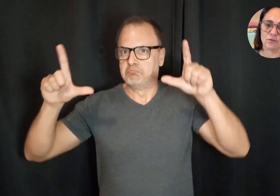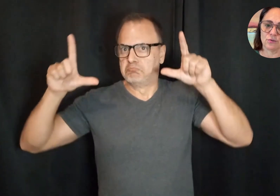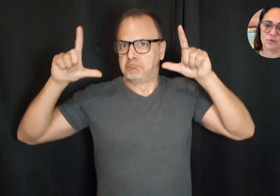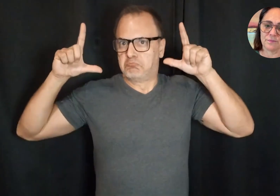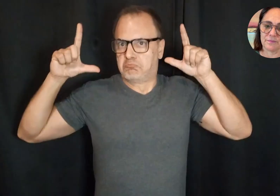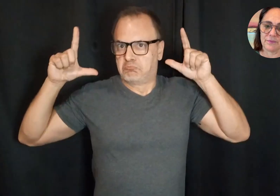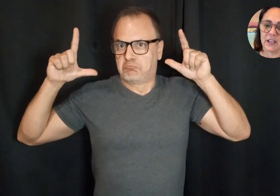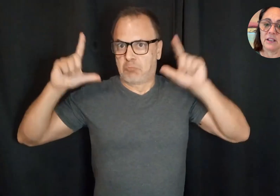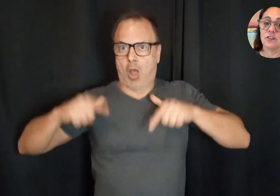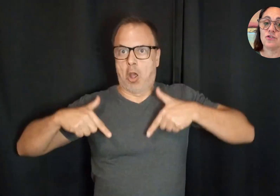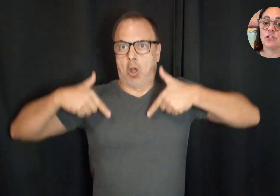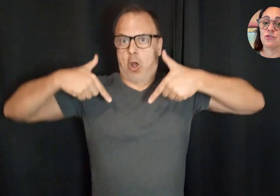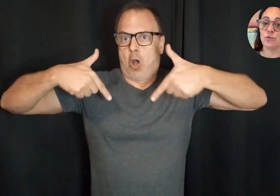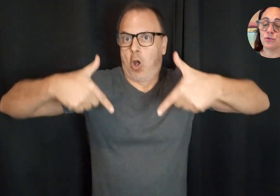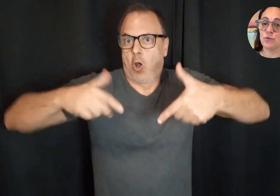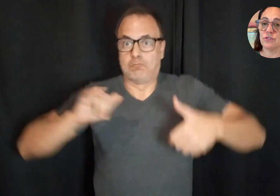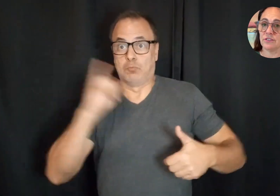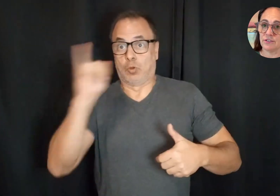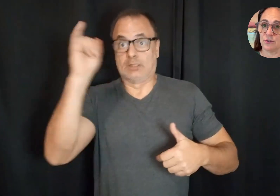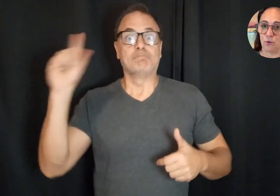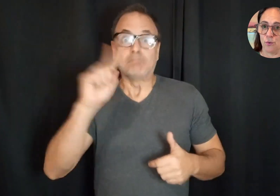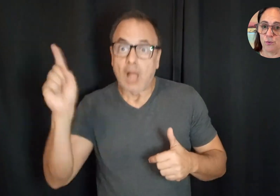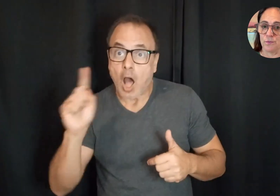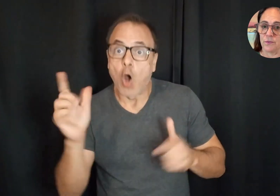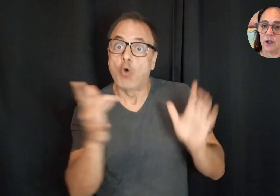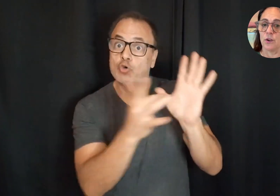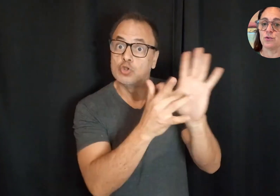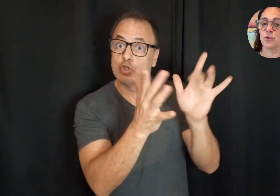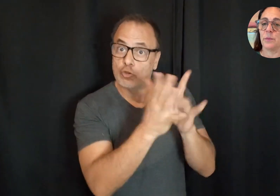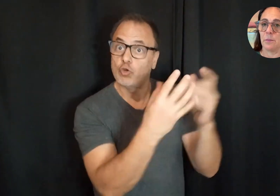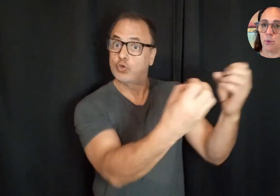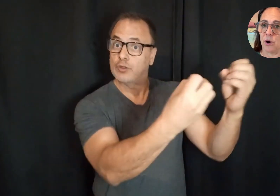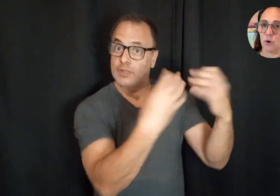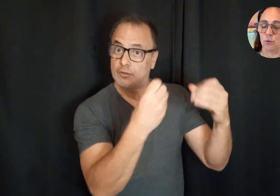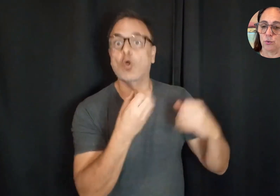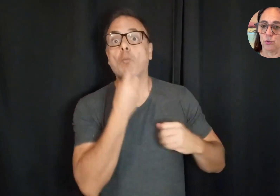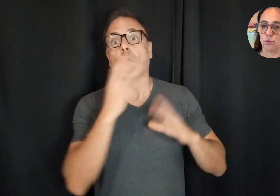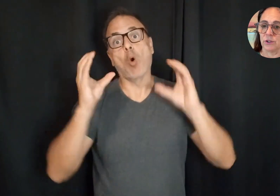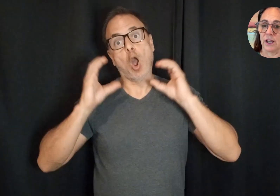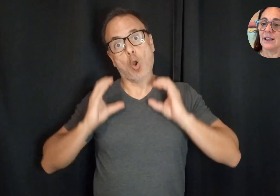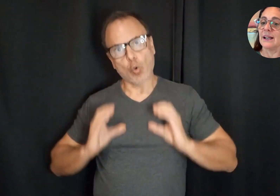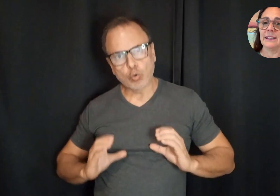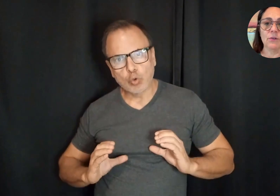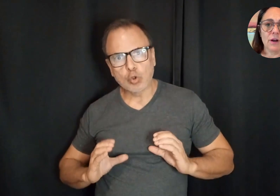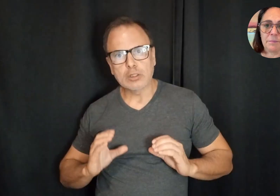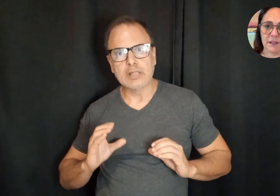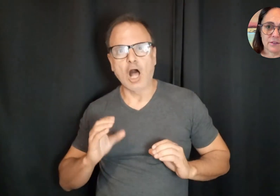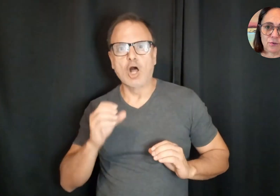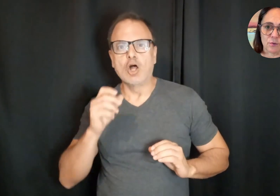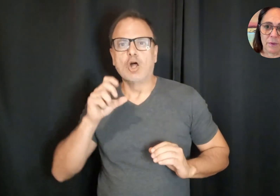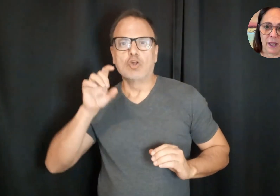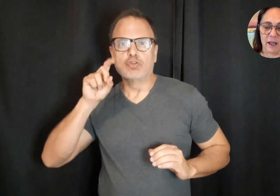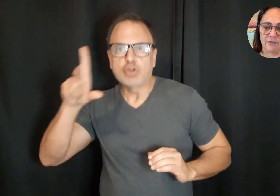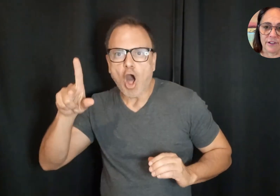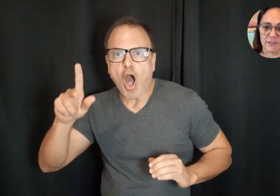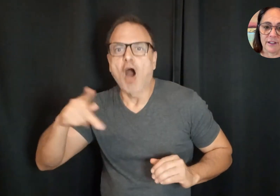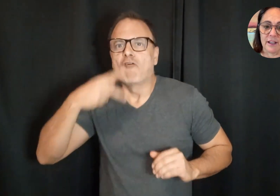gestos. E Jesus nos ensinou sobre a boa conduta, não apenas com palavras,